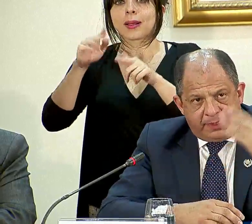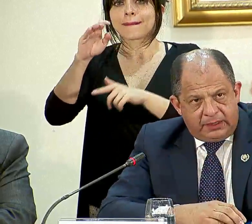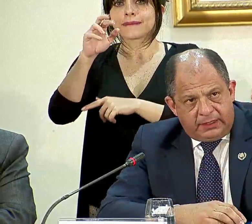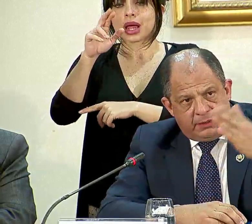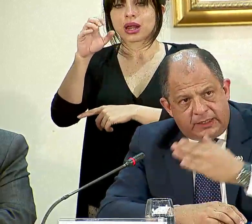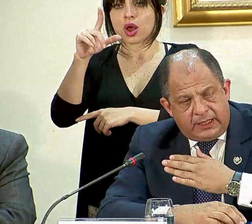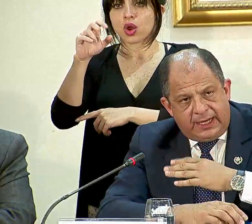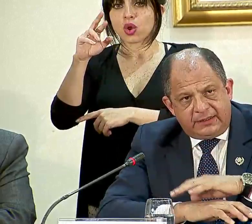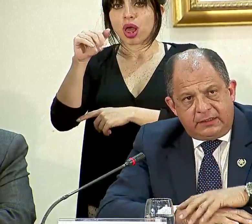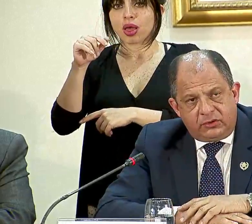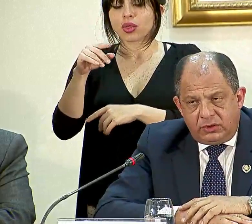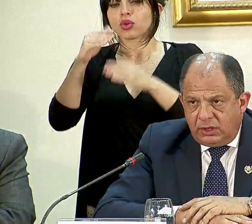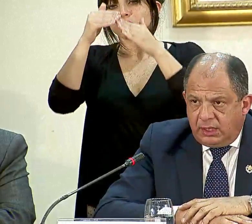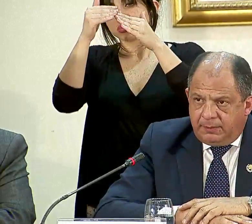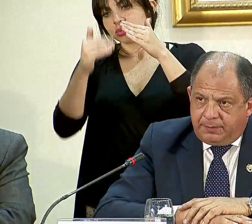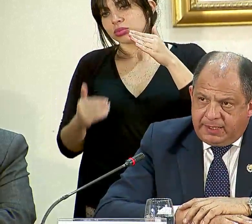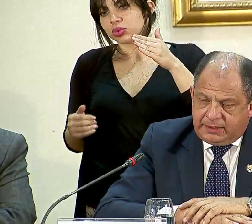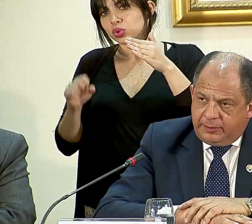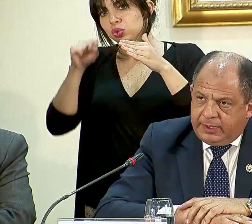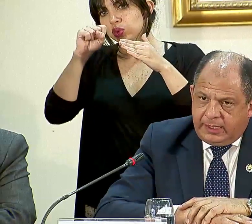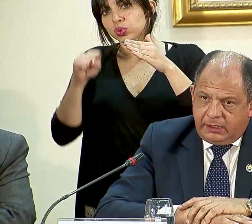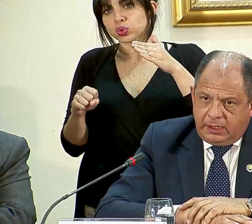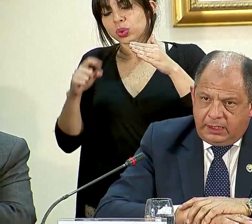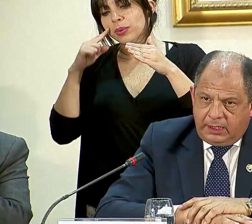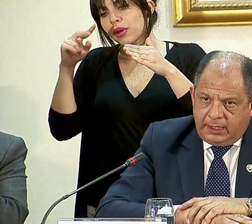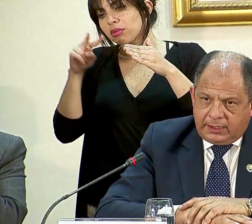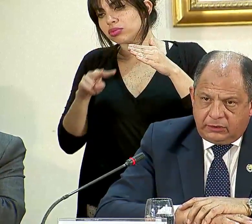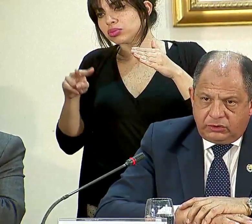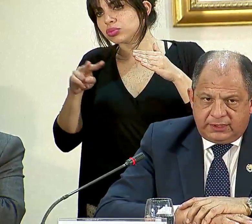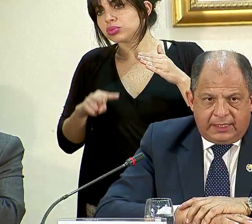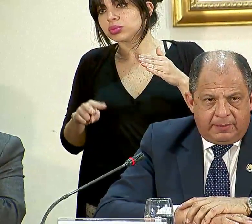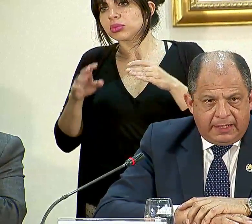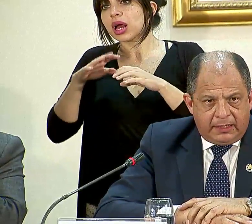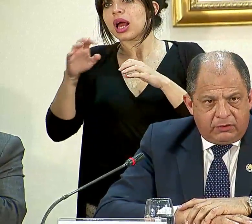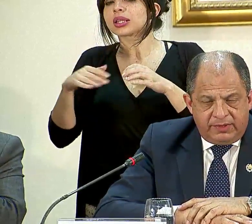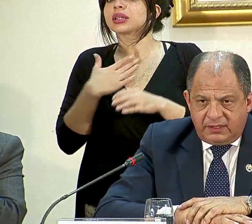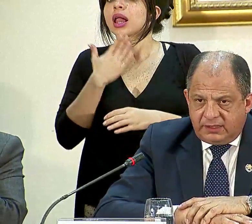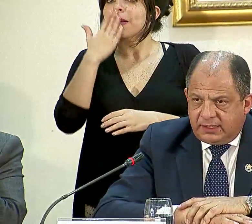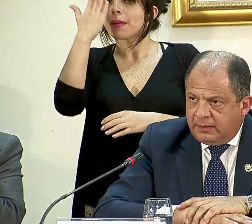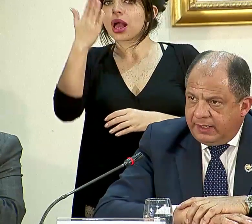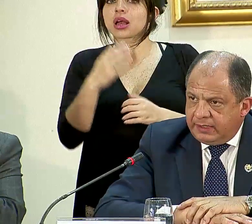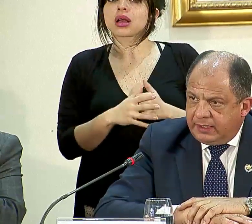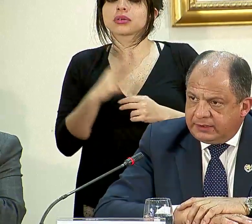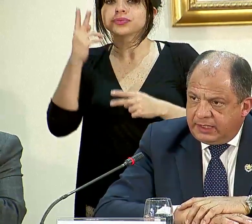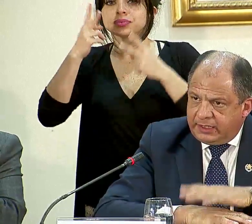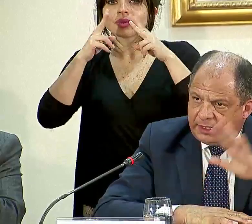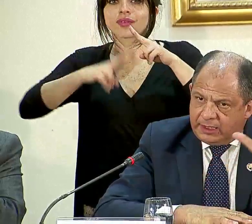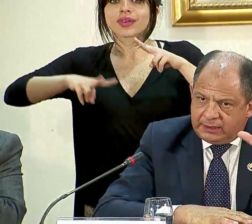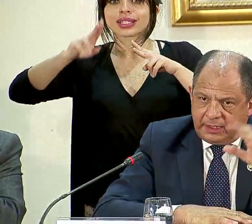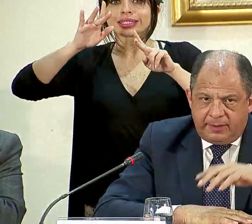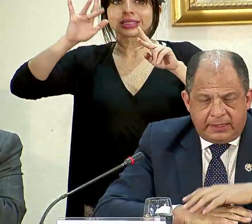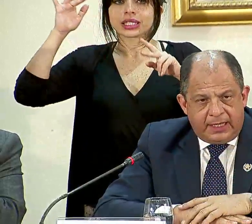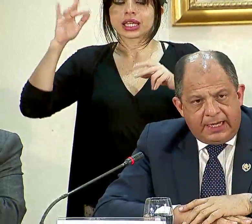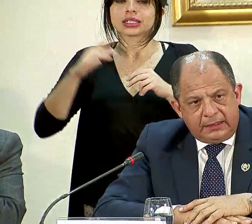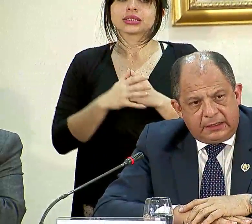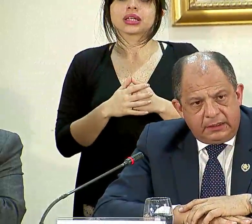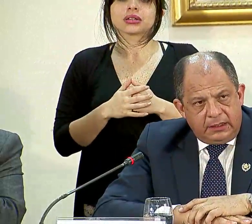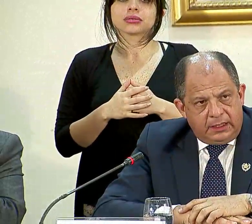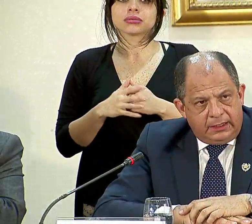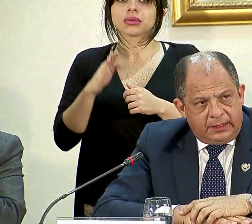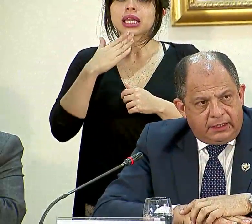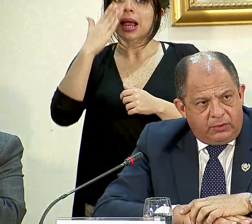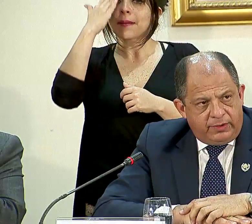Colorado y a partir de la Barra hacia el sur para terminar en el cantón de Talamanca con visitas al Valle de la Estrella y a la Talamanca